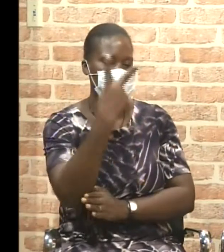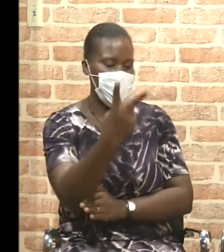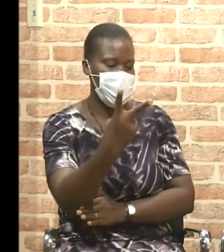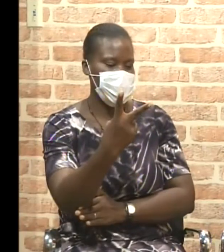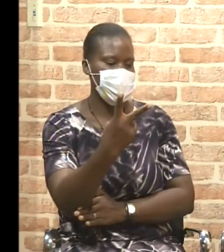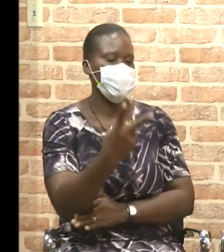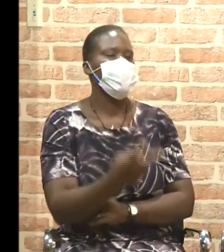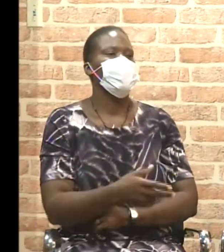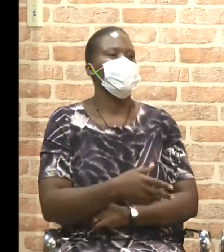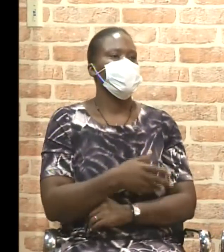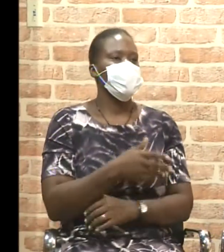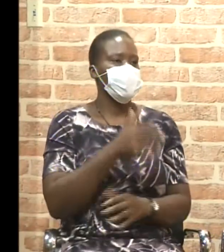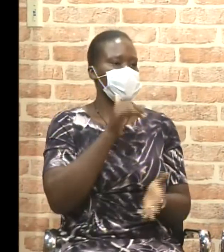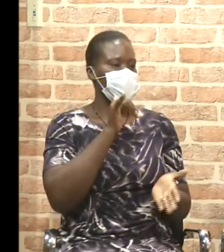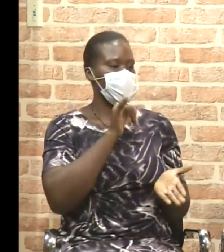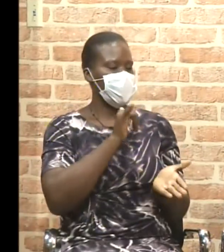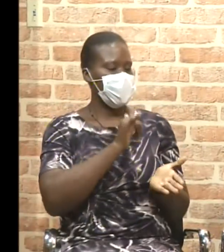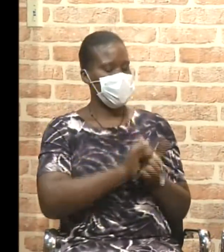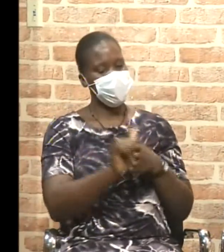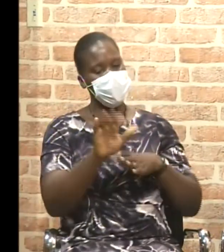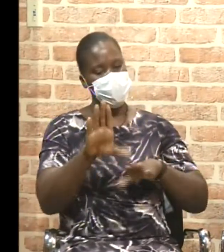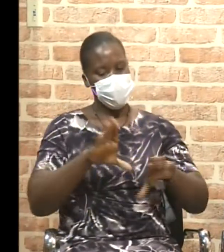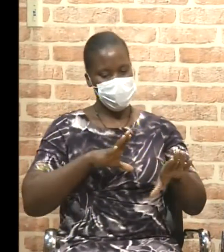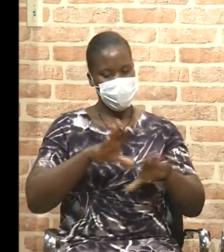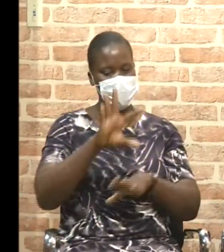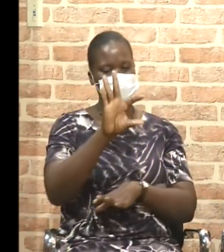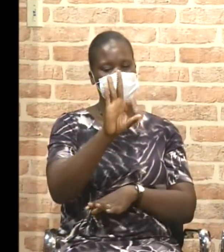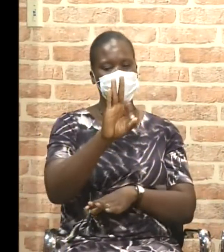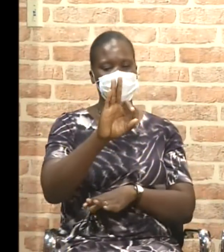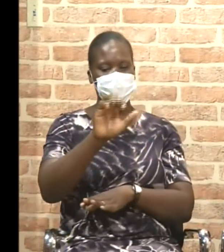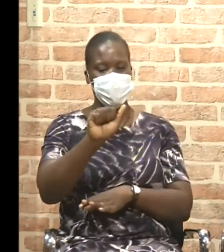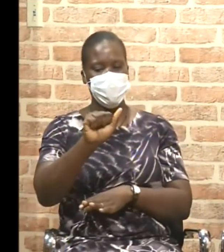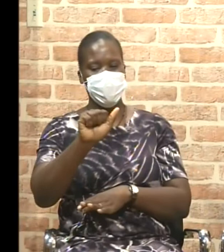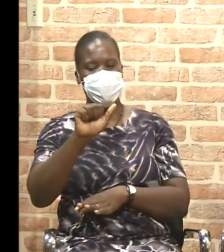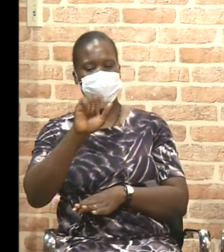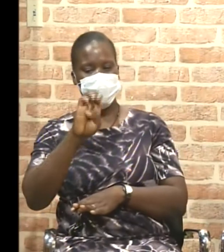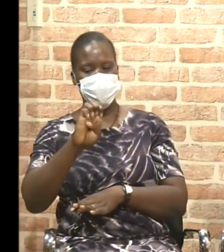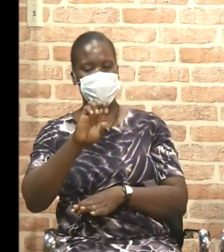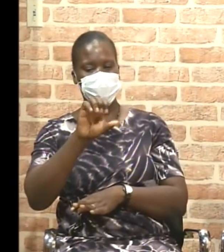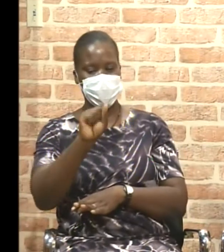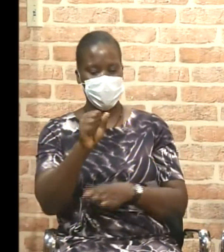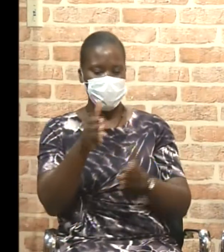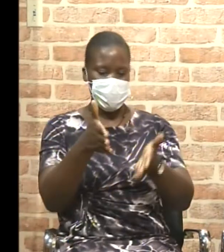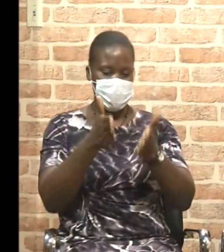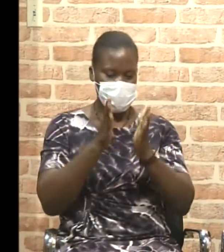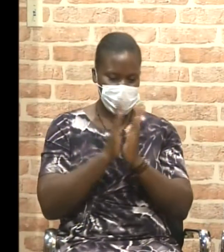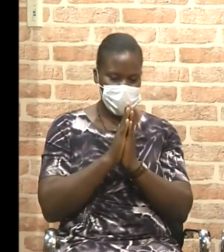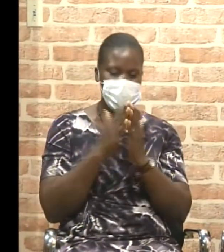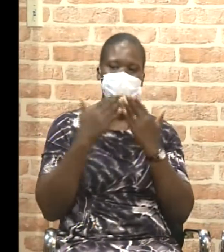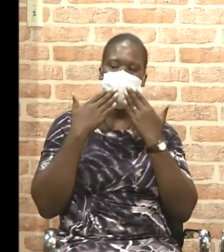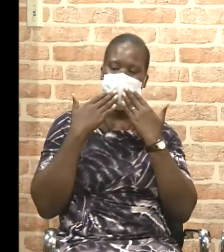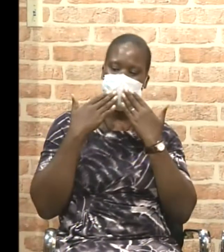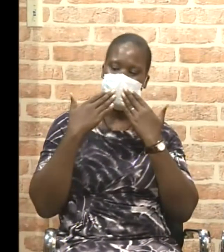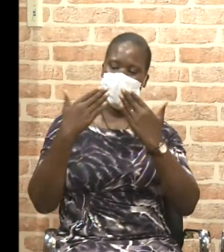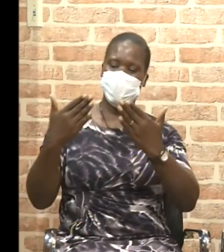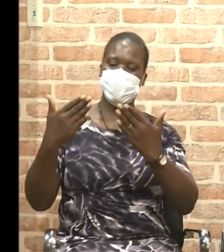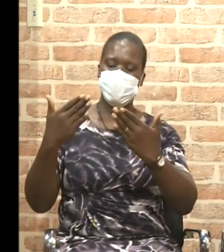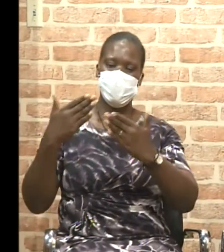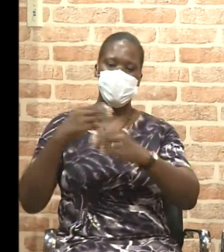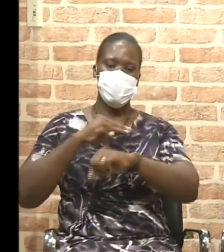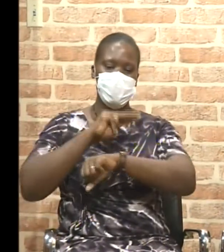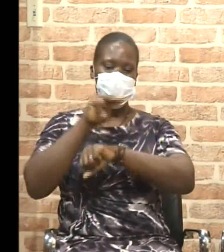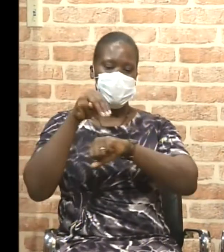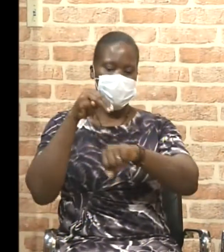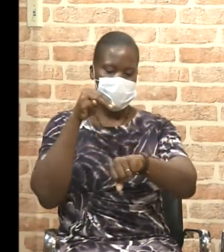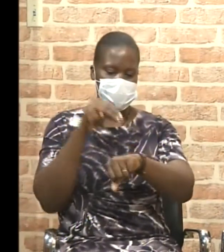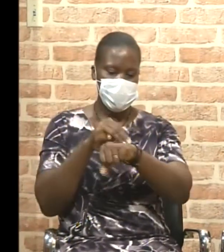nous fait FAES effectivement dans cadre distribution ça nous fait fond de mode et nous remercions ministre affaires sociales là donc justement qui te